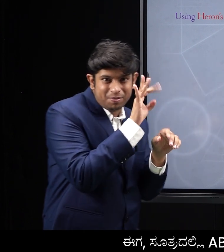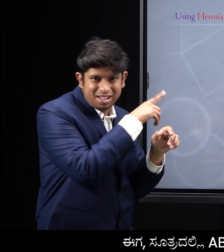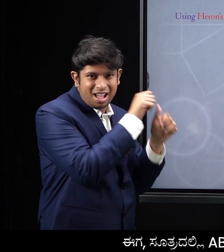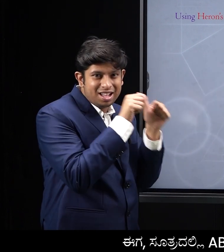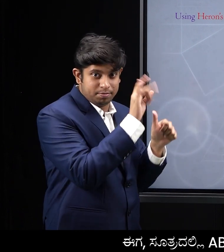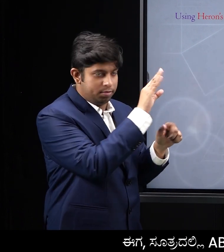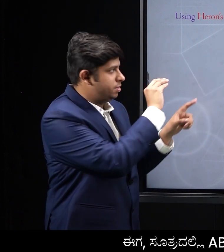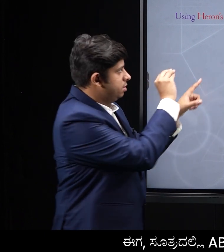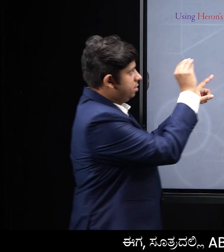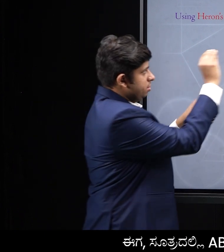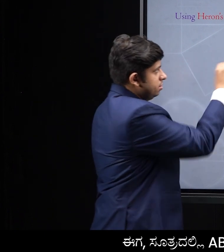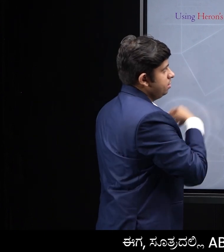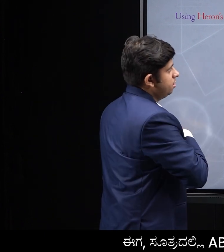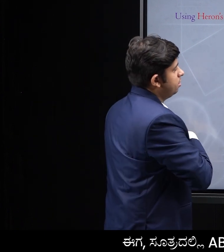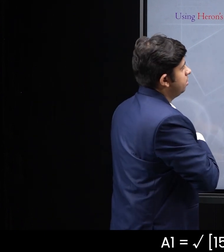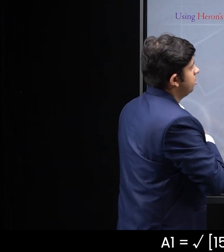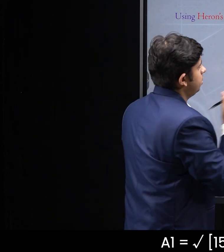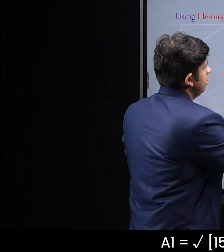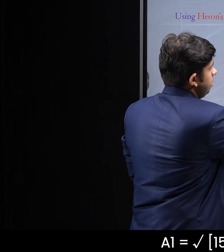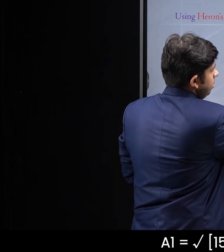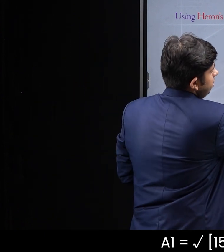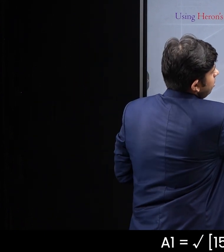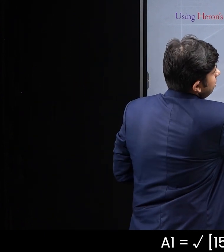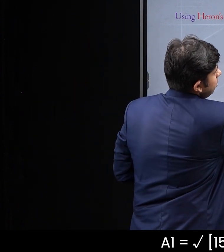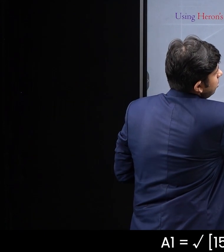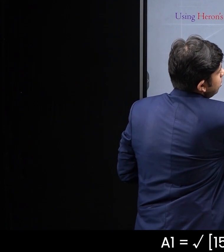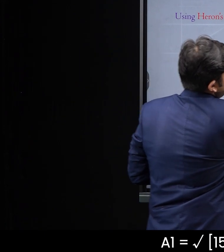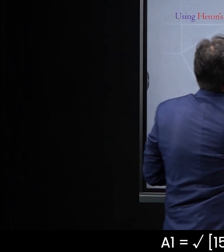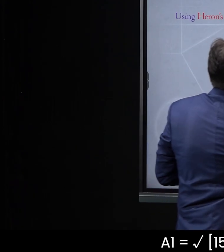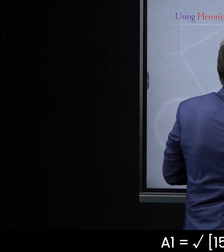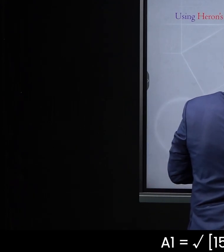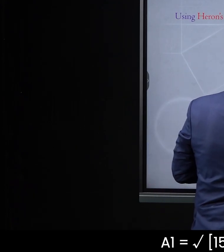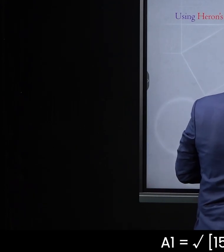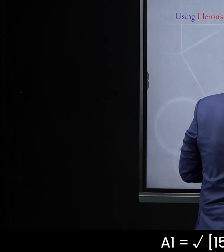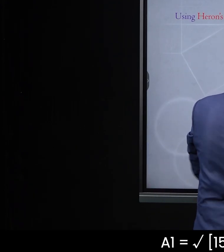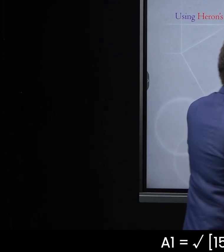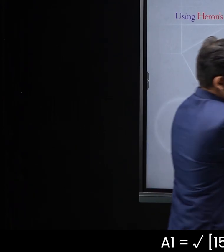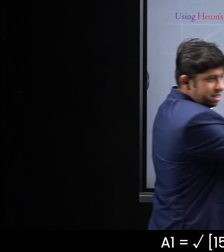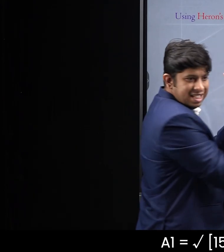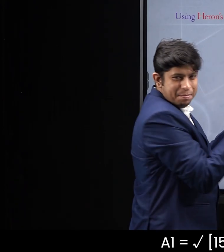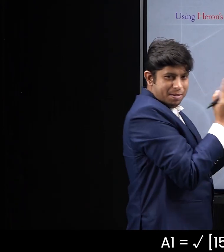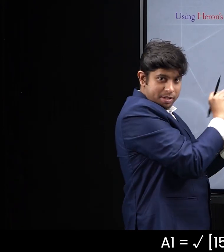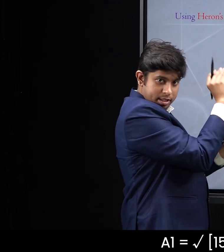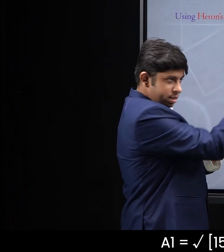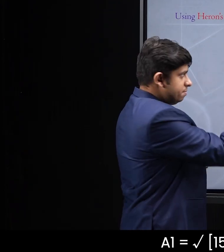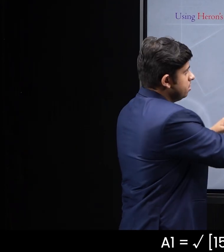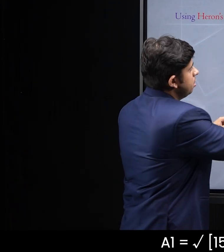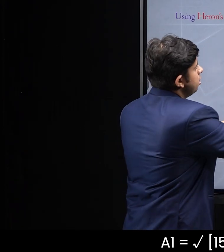Sನ ಎಲ್ಲ ಮೌಲ್ಯಗಳನ್ನು ಬದಲಿಸಿ. A1 ಇಸ್ ಈಕ್ವಲ್ ಟು ಸ್ಕ್ವೇರ್ ರೂಟ್ ಆಫ್ 15, 15 ಮೈನಸ್ 12, 15 ಮೈನಸ್